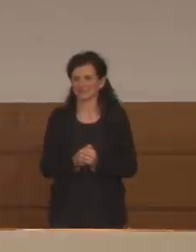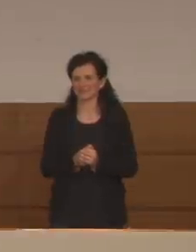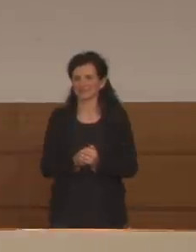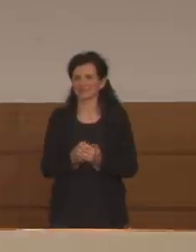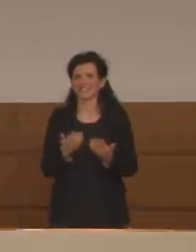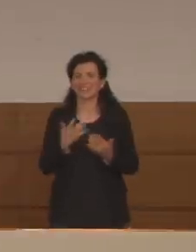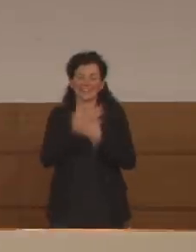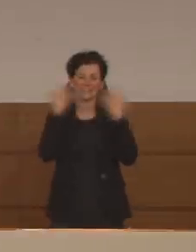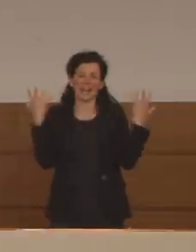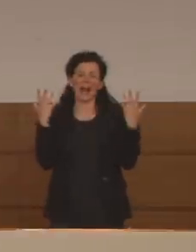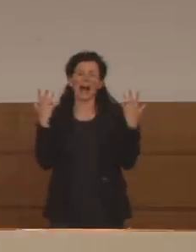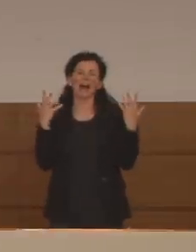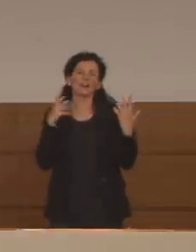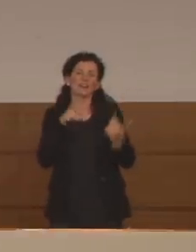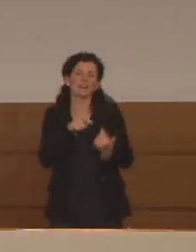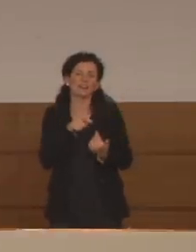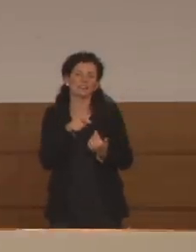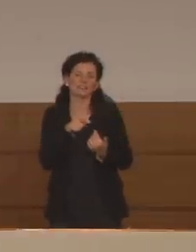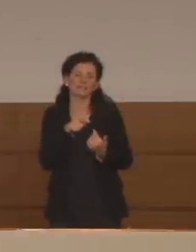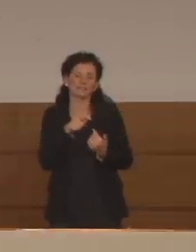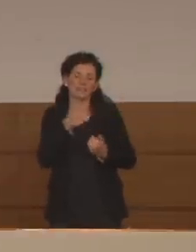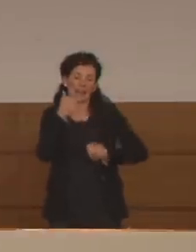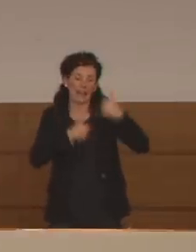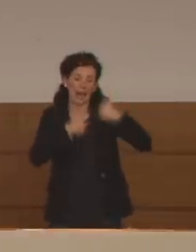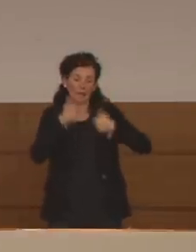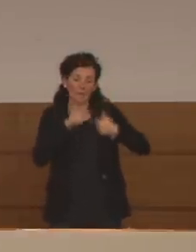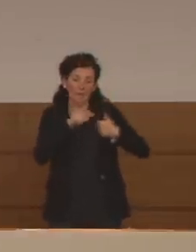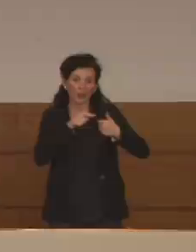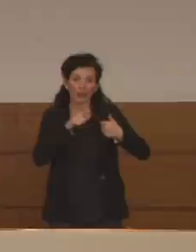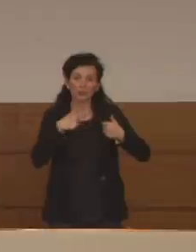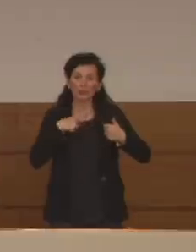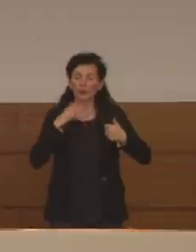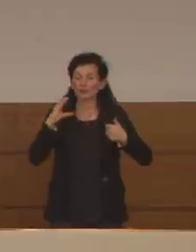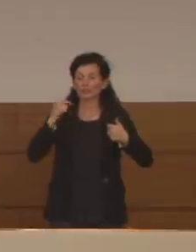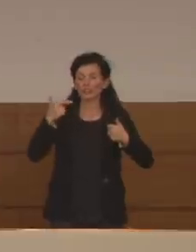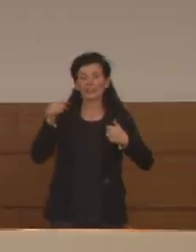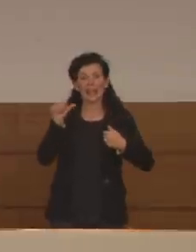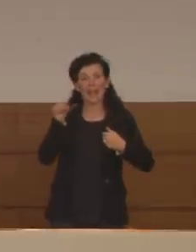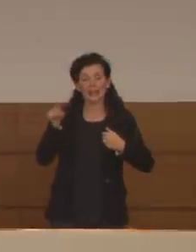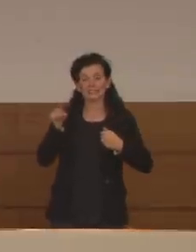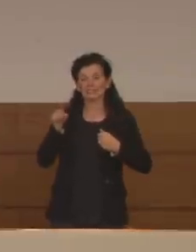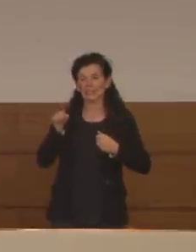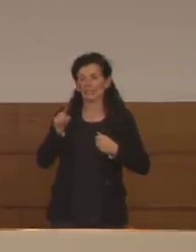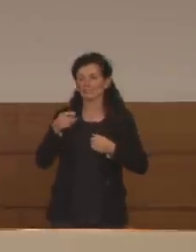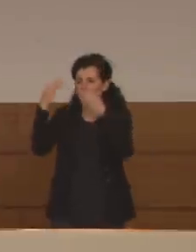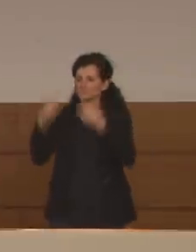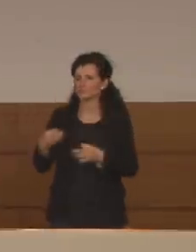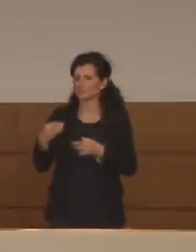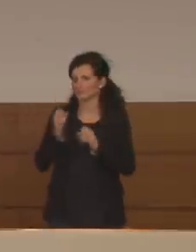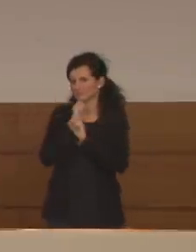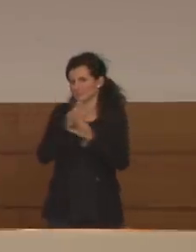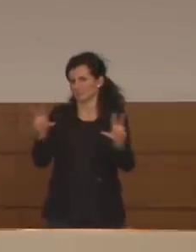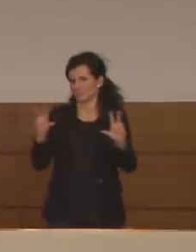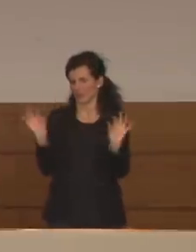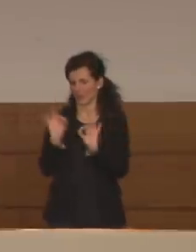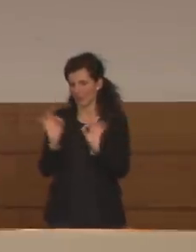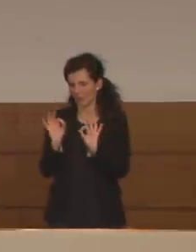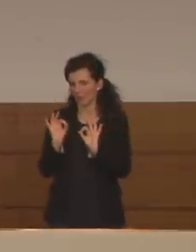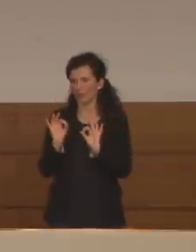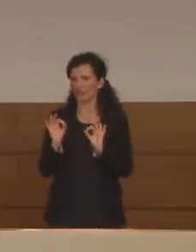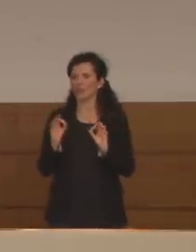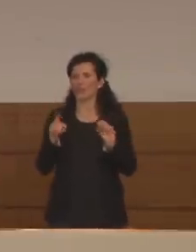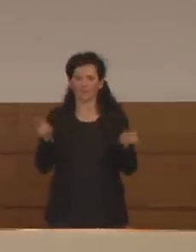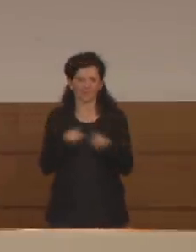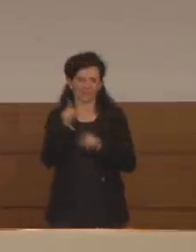chiaramente non mi serve del cts si sia in quello espresso in maniera definitiva dopo è chiaro che come lei